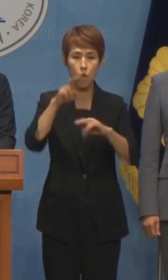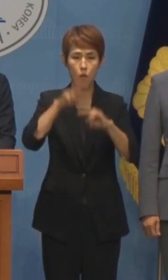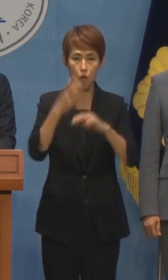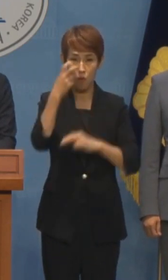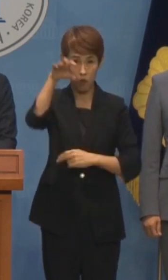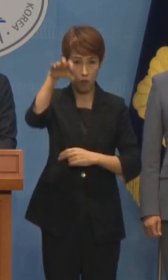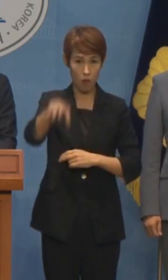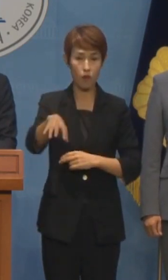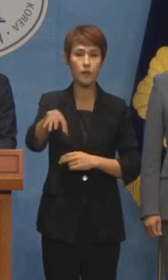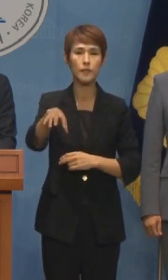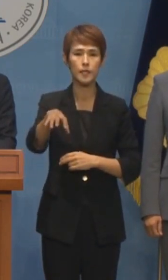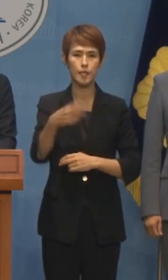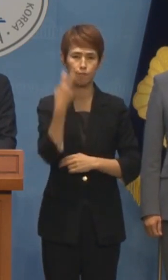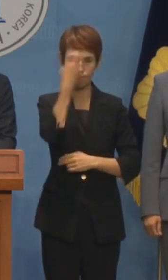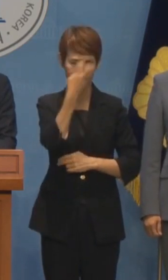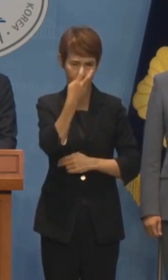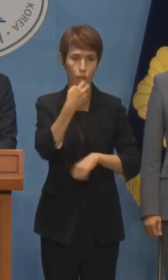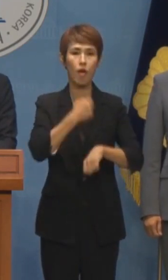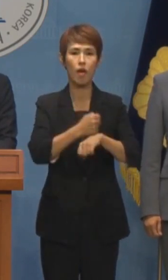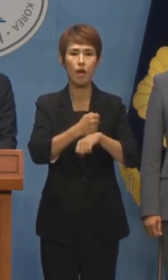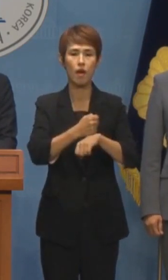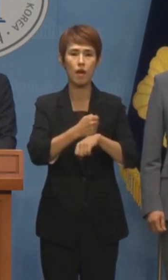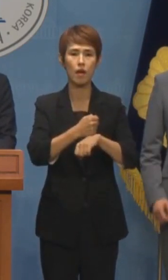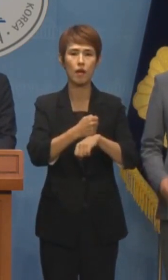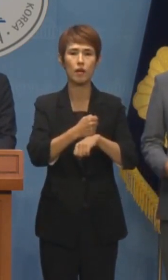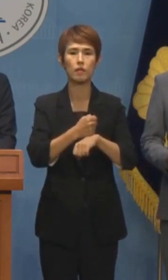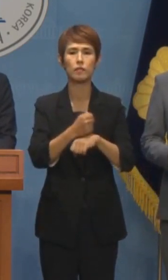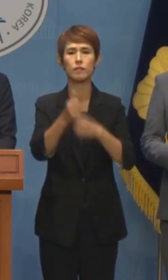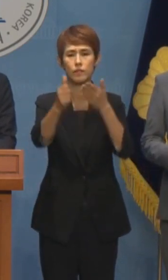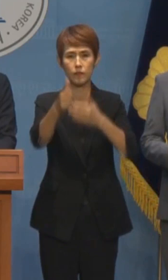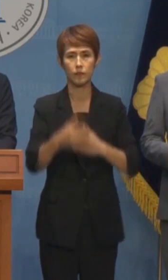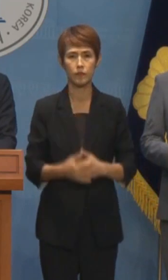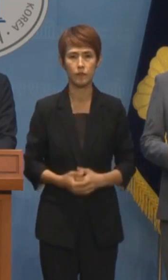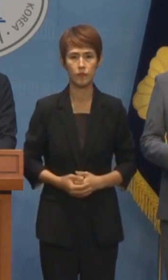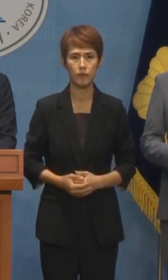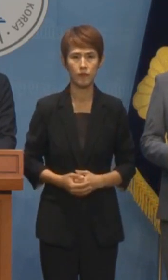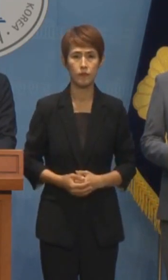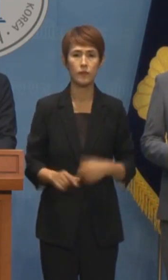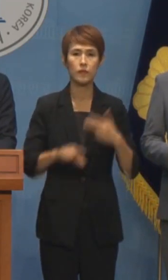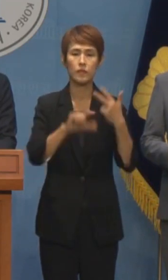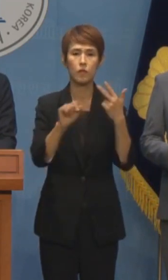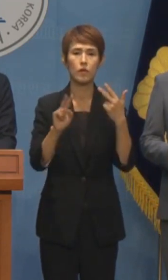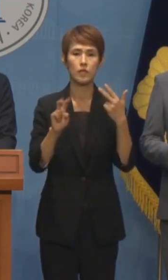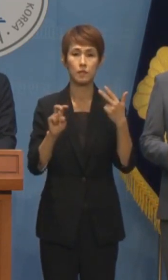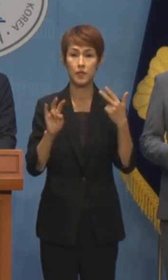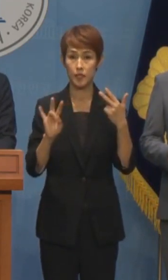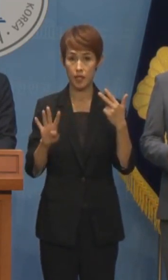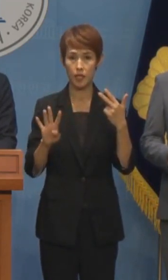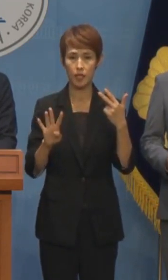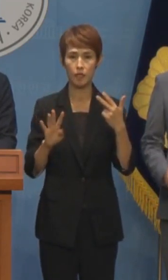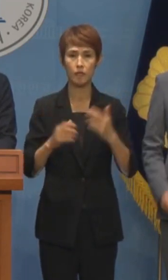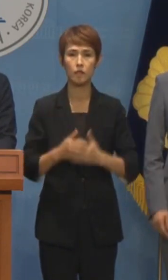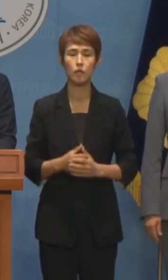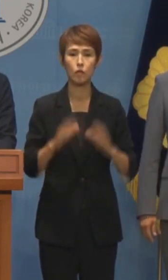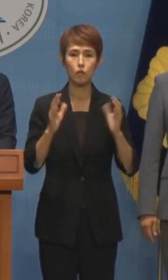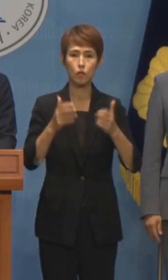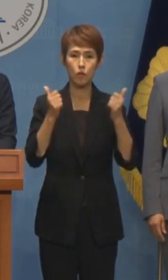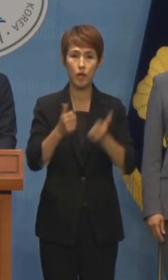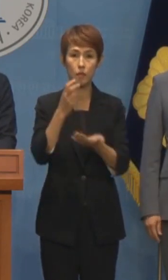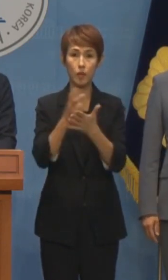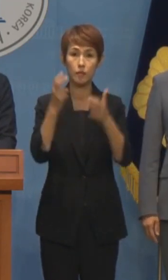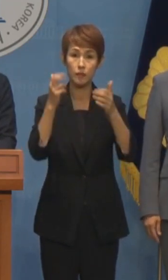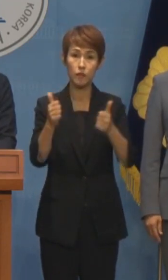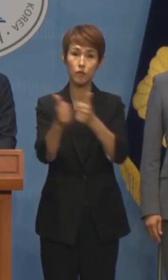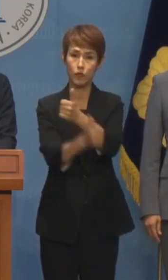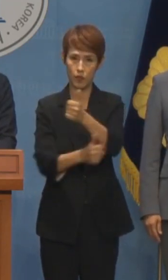고위공직자범죄수사처가 철저히 수사하여 엄벌해 주시기 바랍니다. 2024년 7월 24일 국회